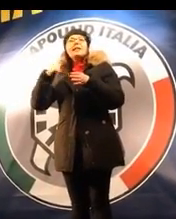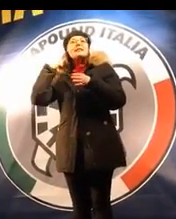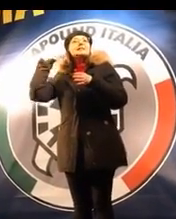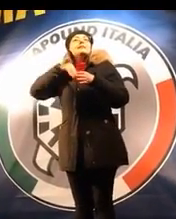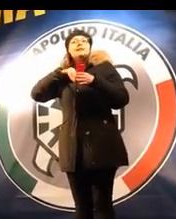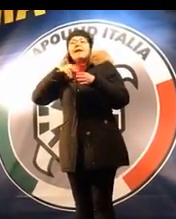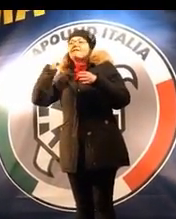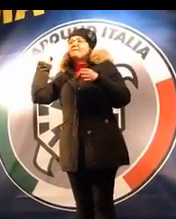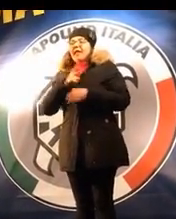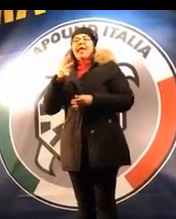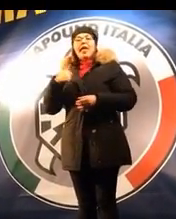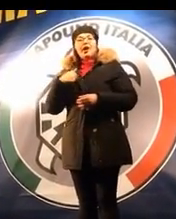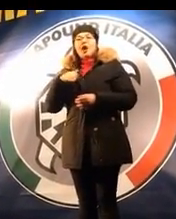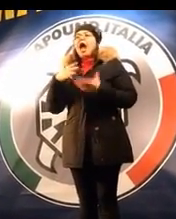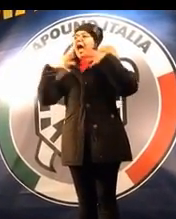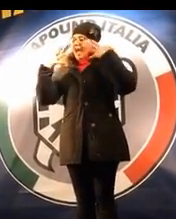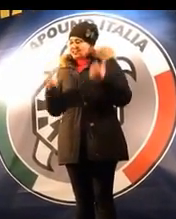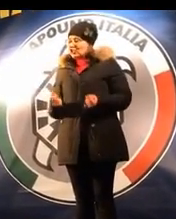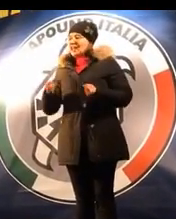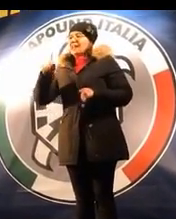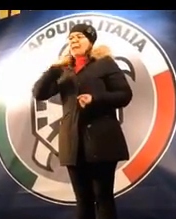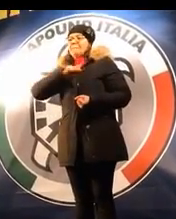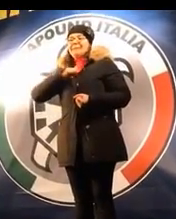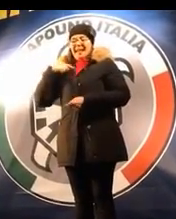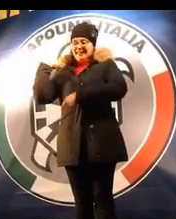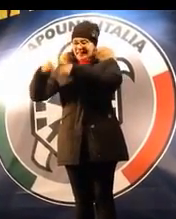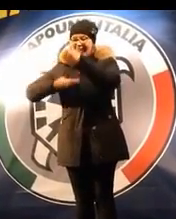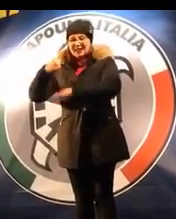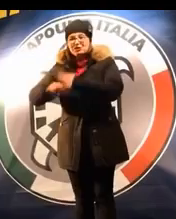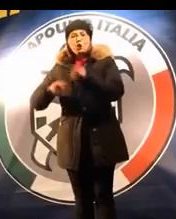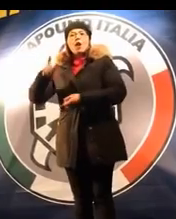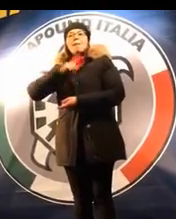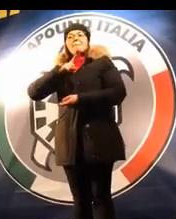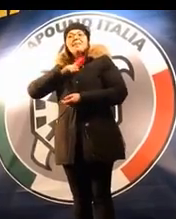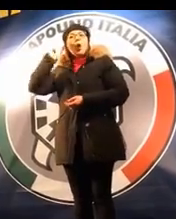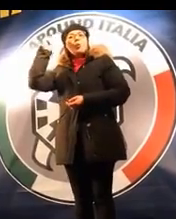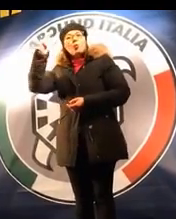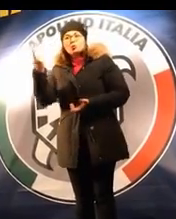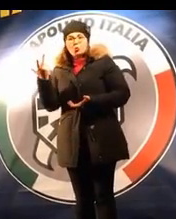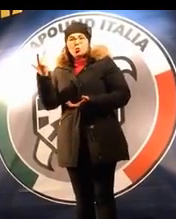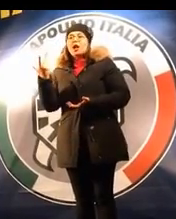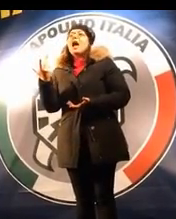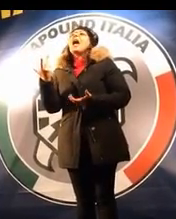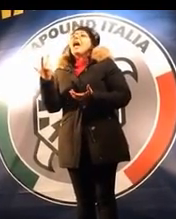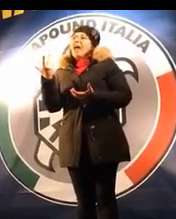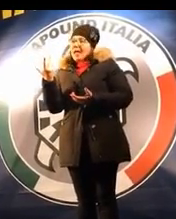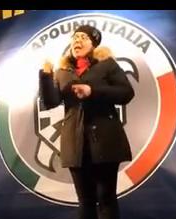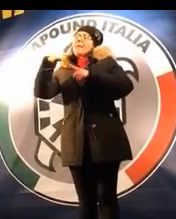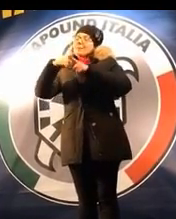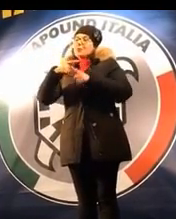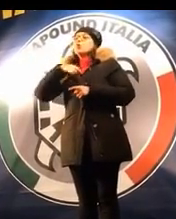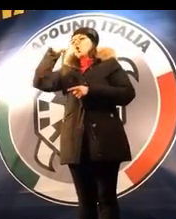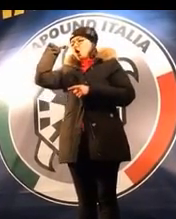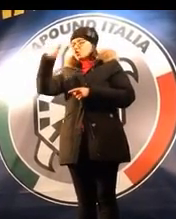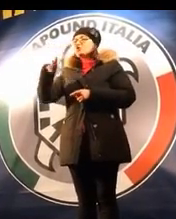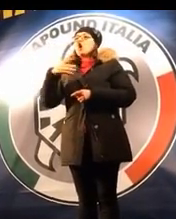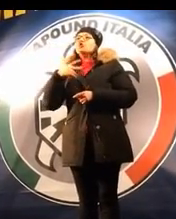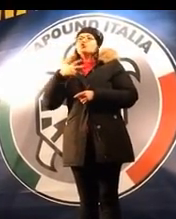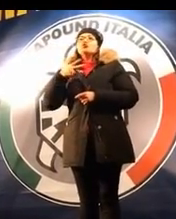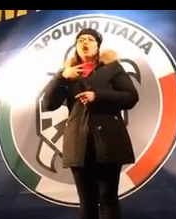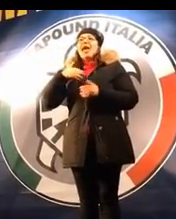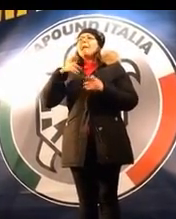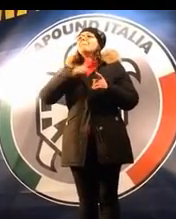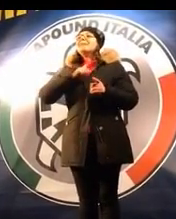bisogna accettare la nostra cultura, le nostre tradizioni e accettare i nostri confini soprattutto e difenderli per riconoscersi in questa